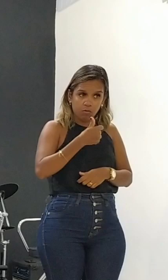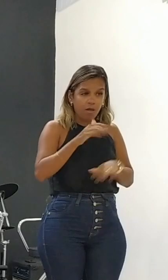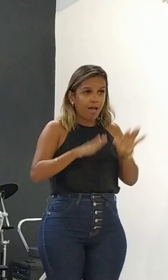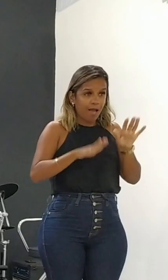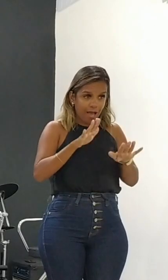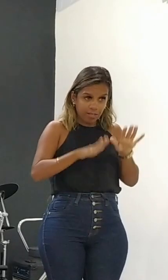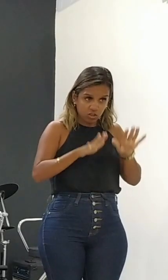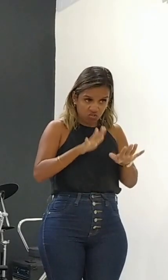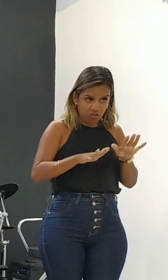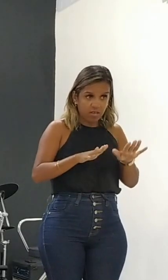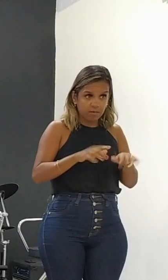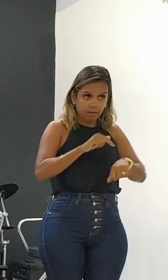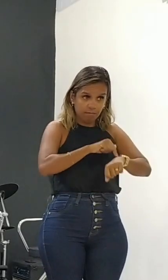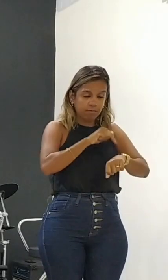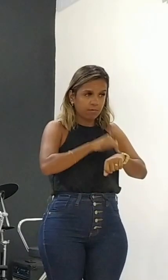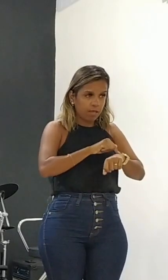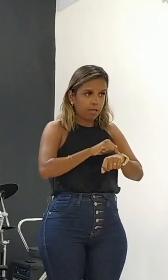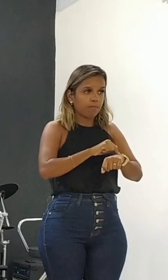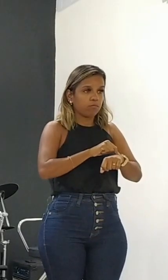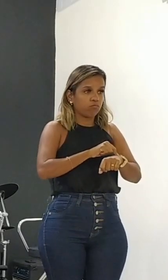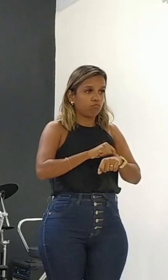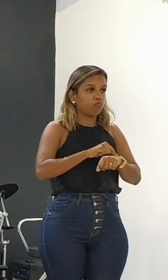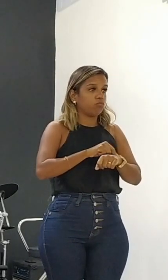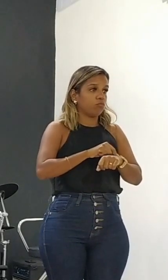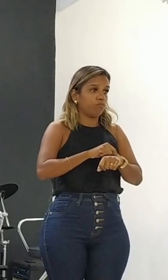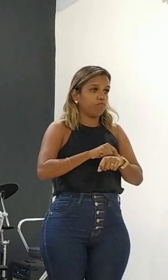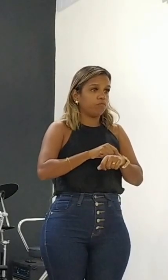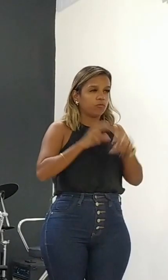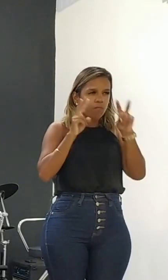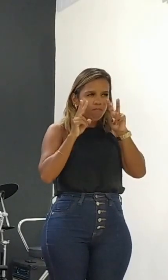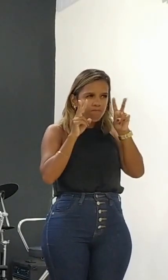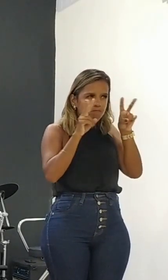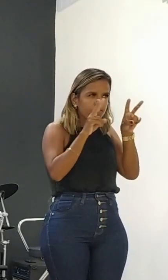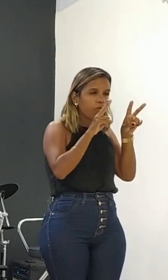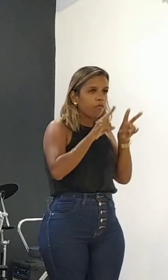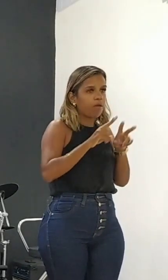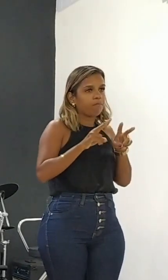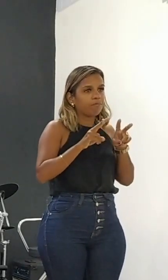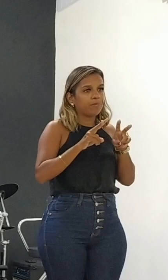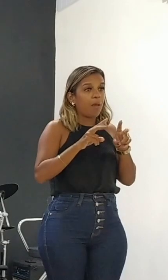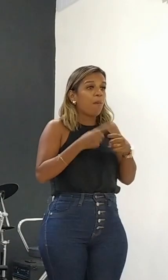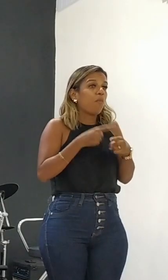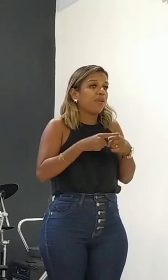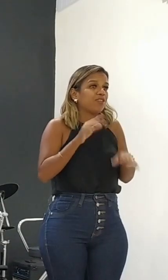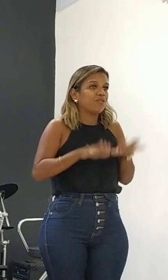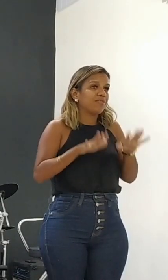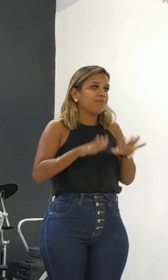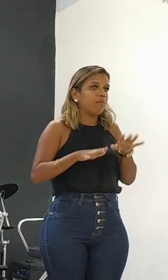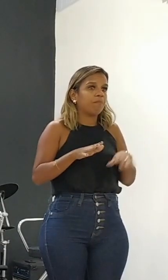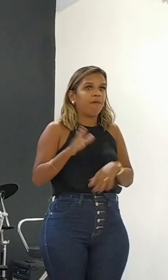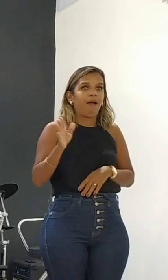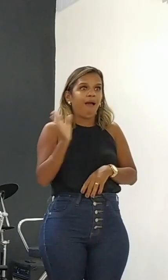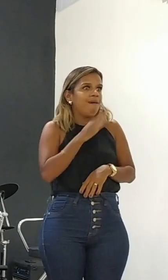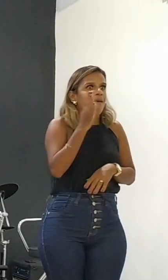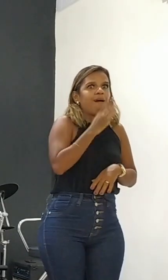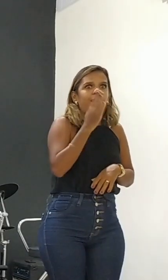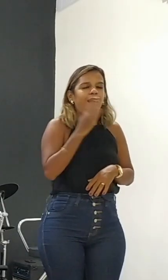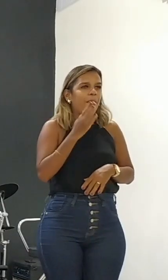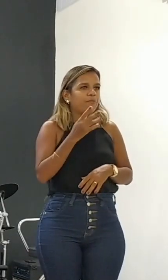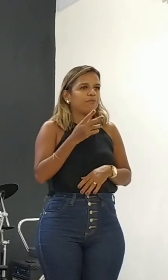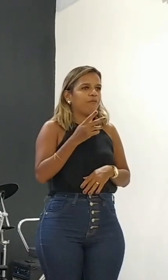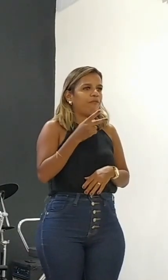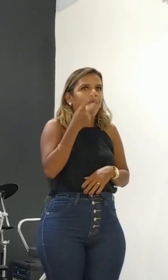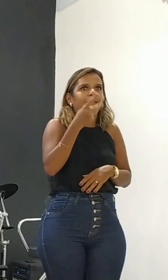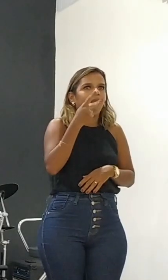vezes é tempo de observar, é tempo de ouvir e não de falar. A gente tem muita pressa de falar, né? Então tem coisa